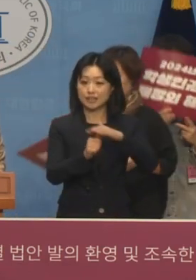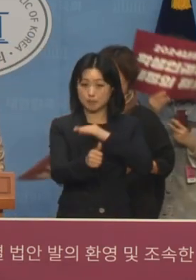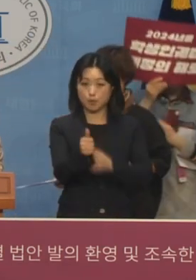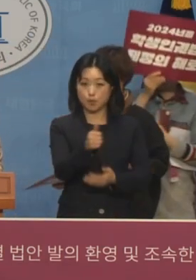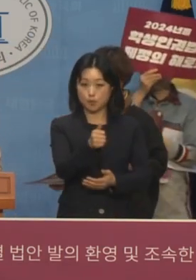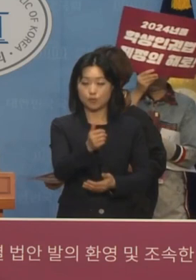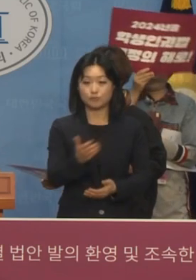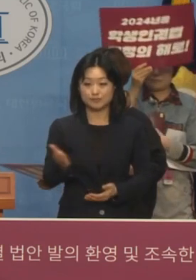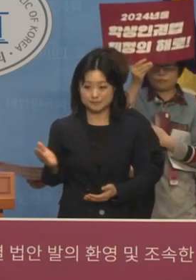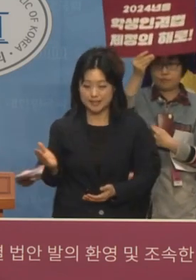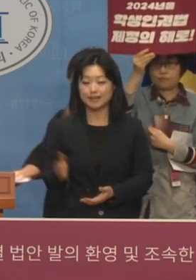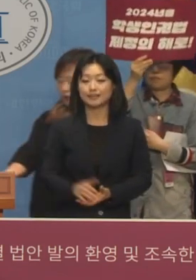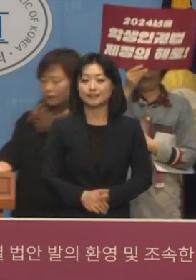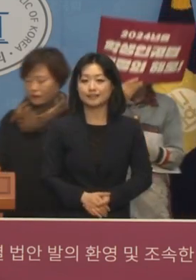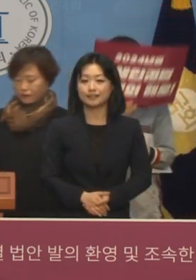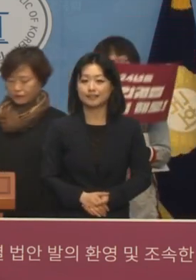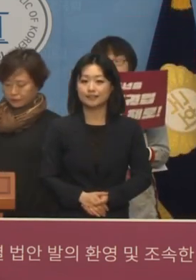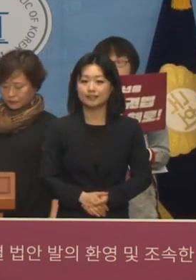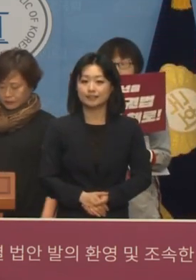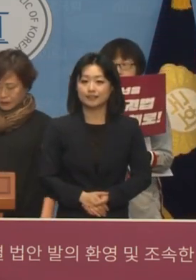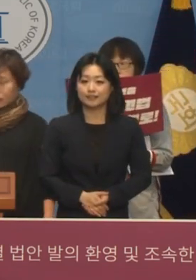발언대로 모시겠습니다.